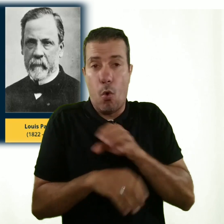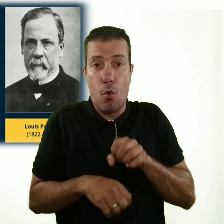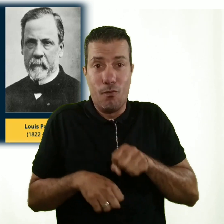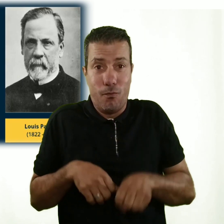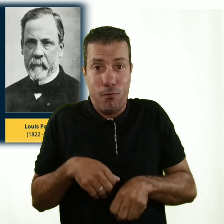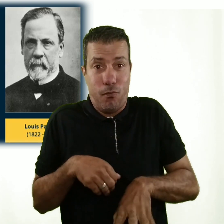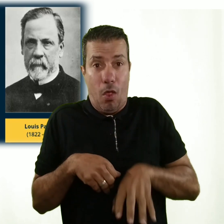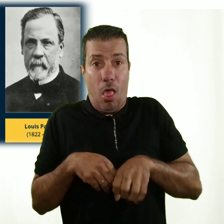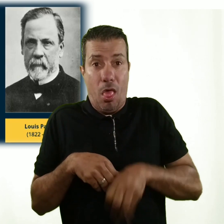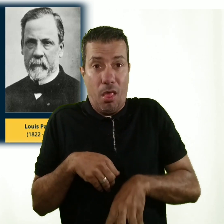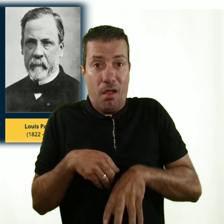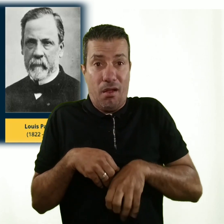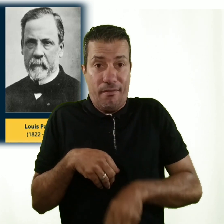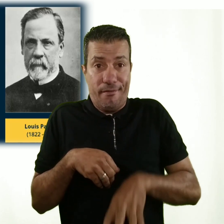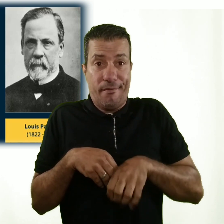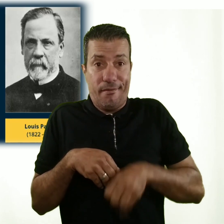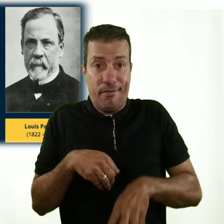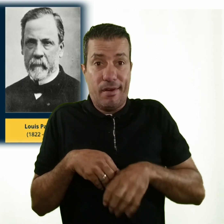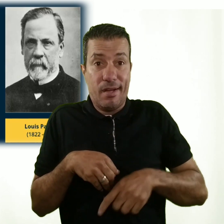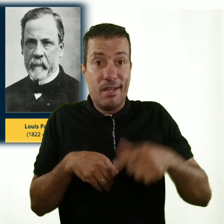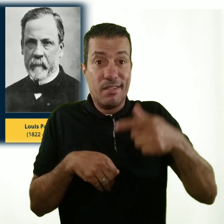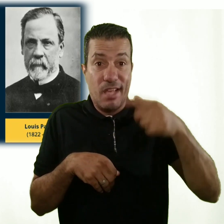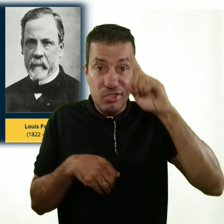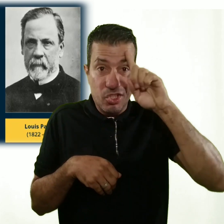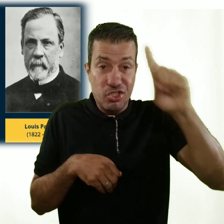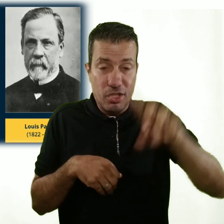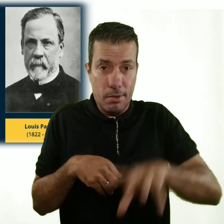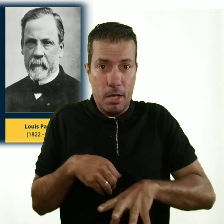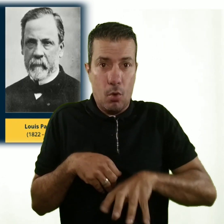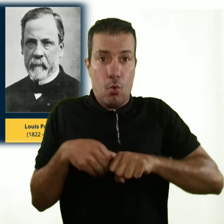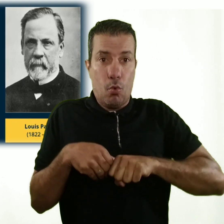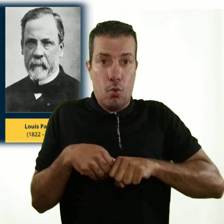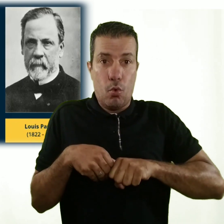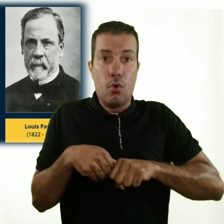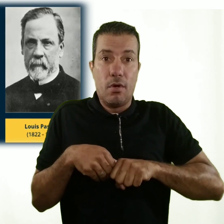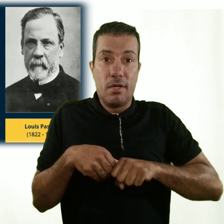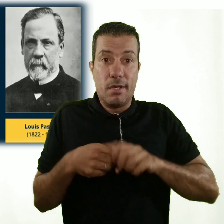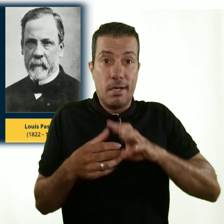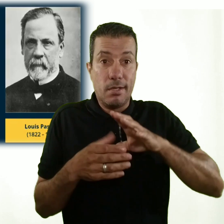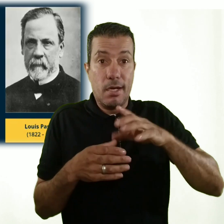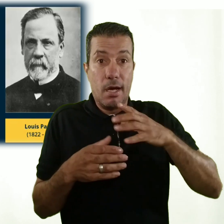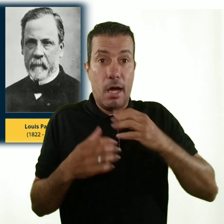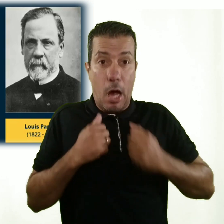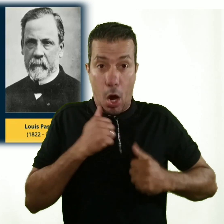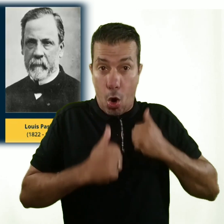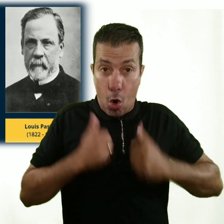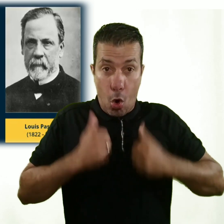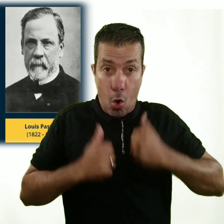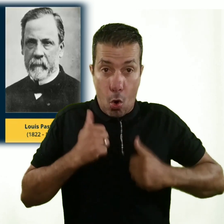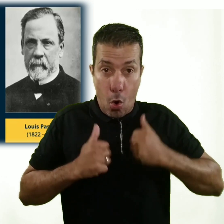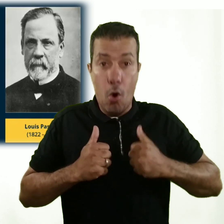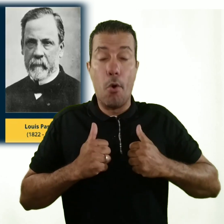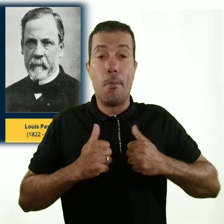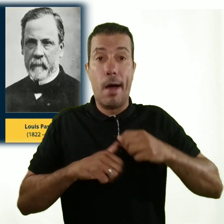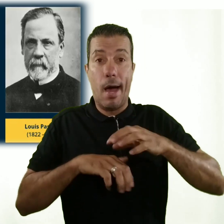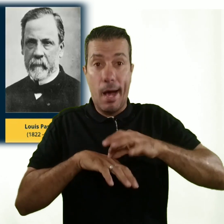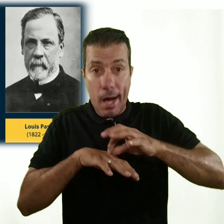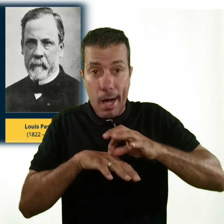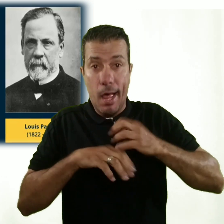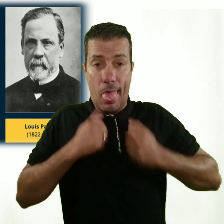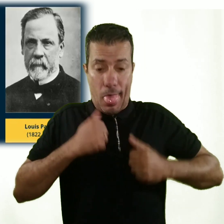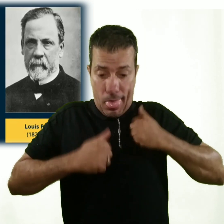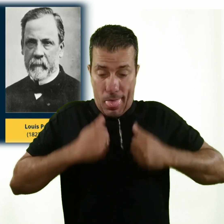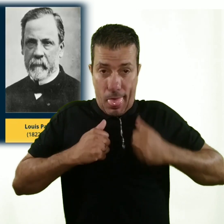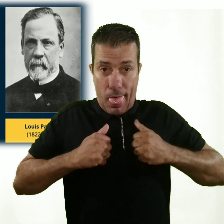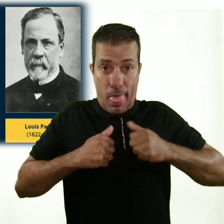limpo, contar-se-ão 7 dias para a sua purificação, e lavará as suas roupas e banhará a sua carne em águas